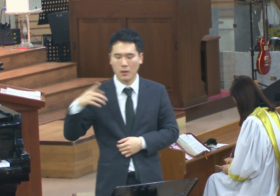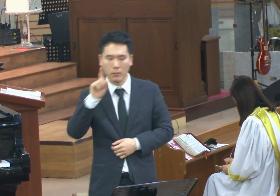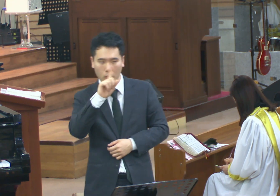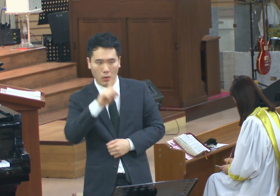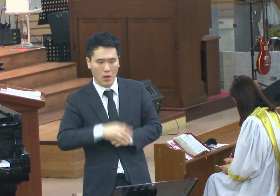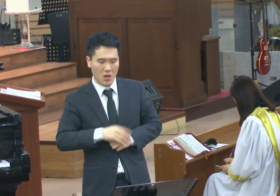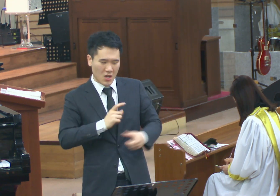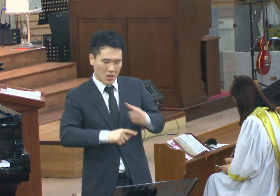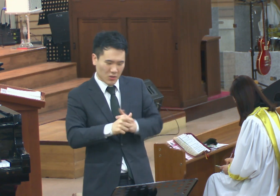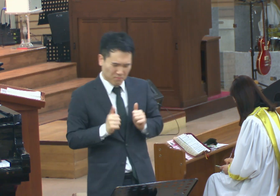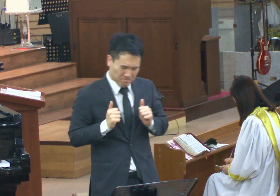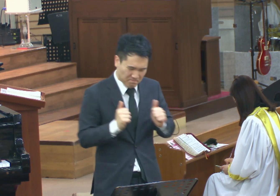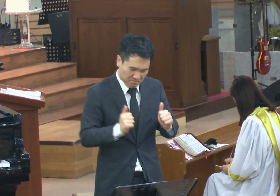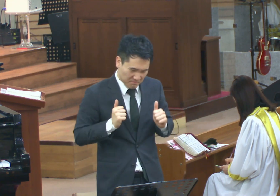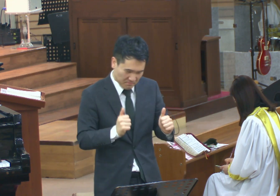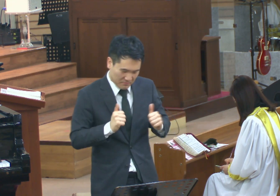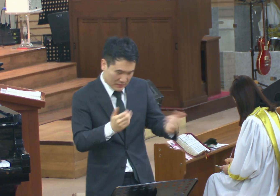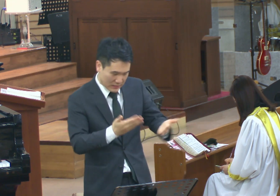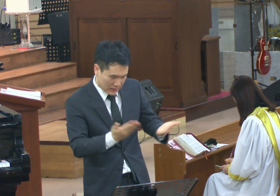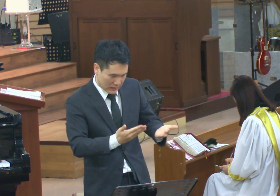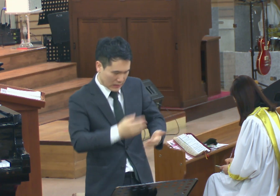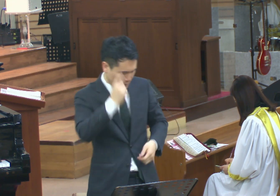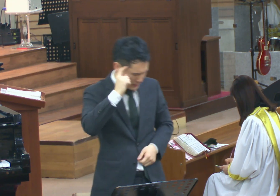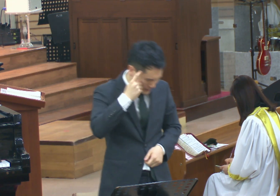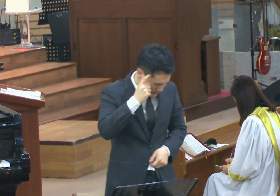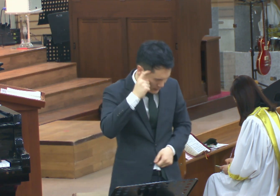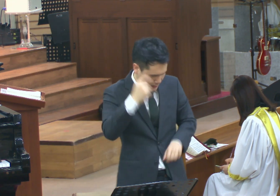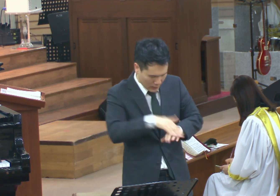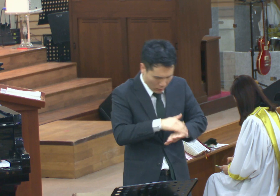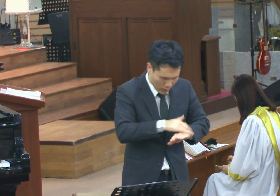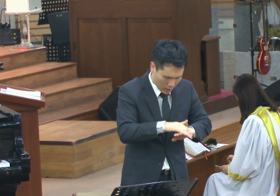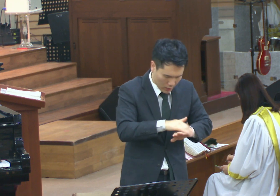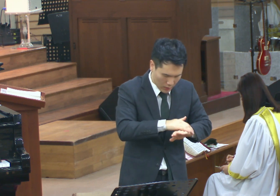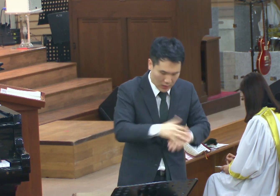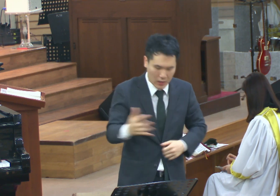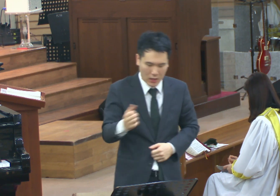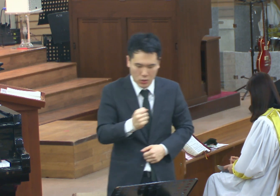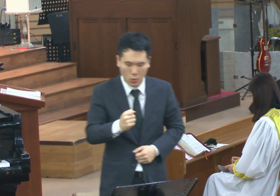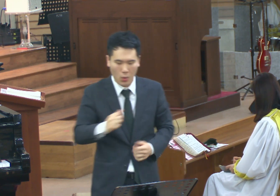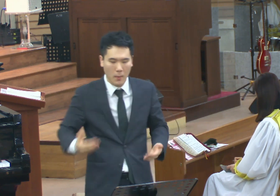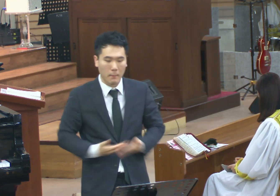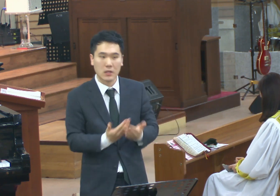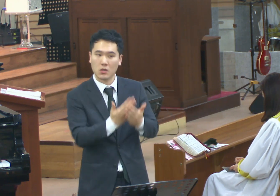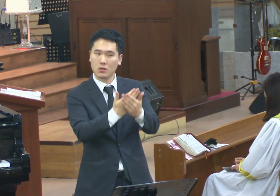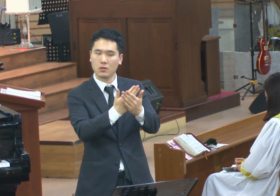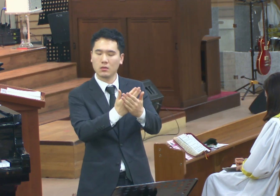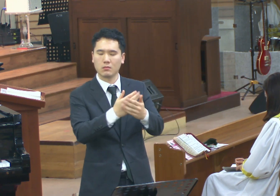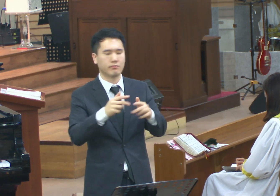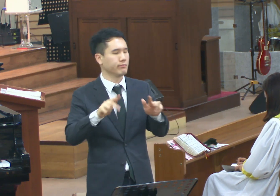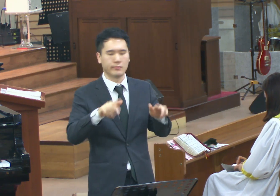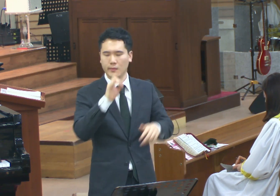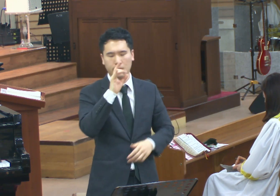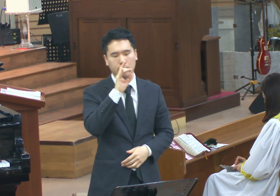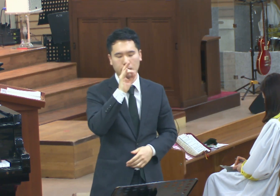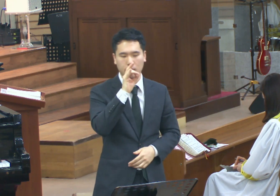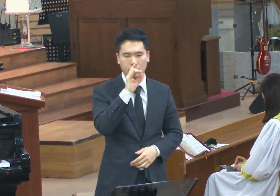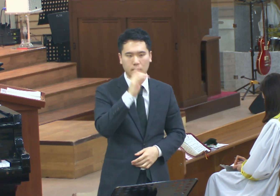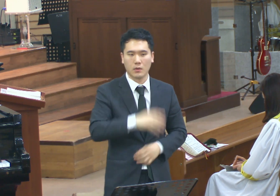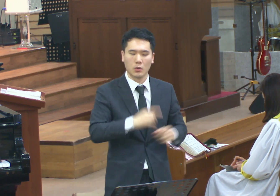발전하는 사회는 끝났다는 거예요. 교회도 마찬가지라는 거예요. 더 열심히, 더 열심히, 더 열심히, 그것만 가지고,